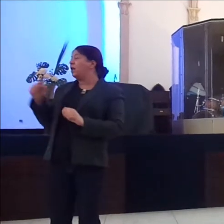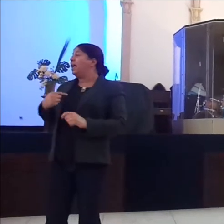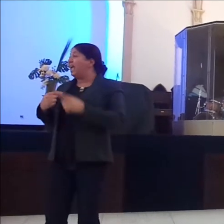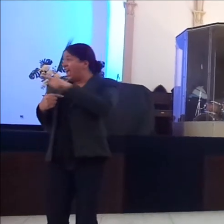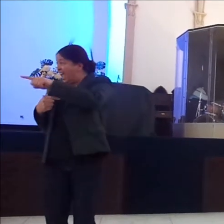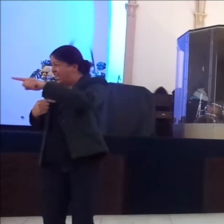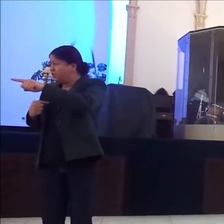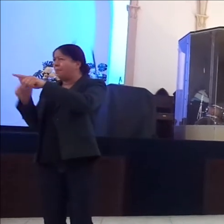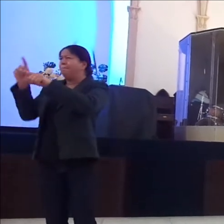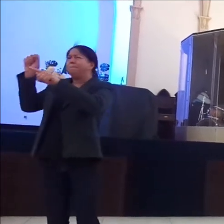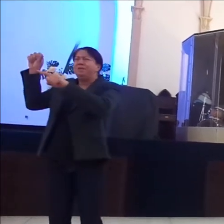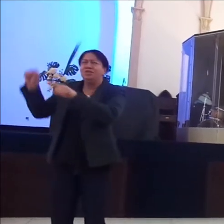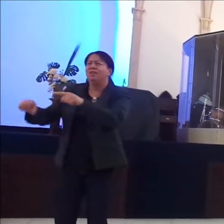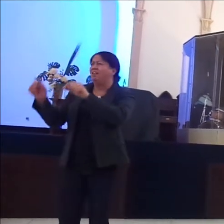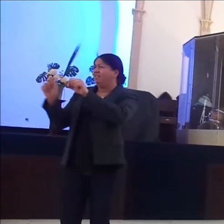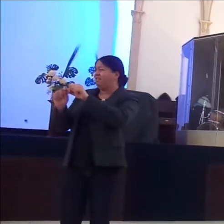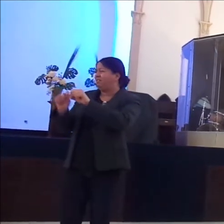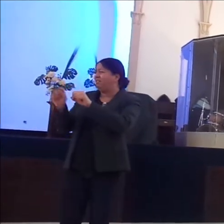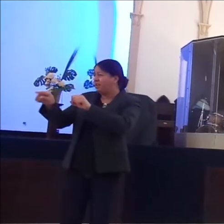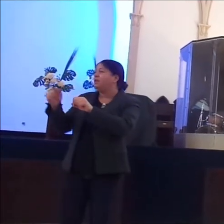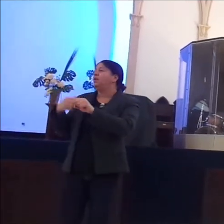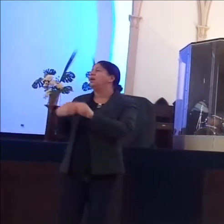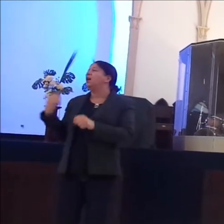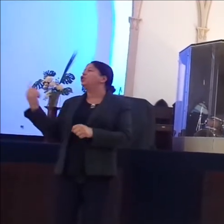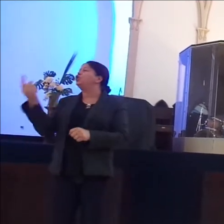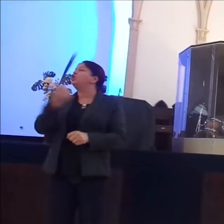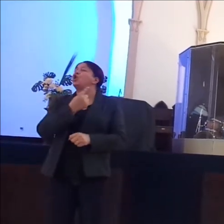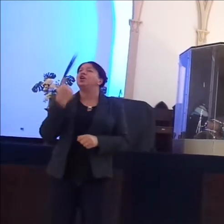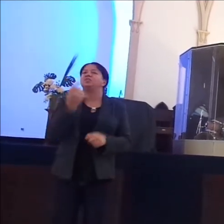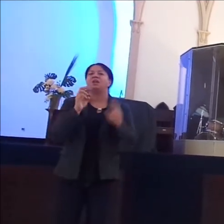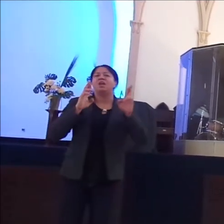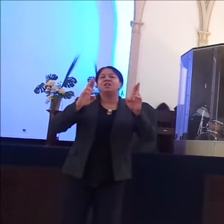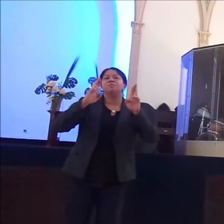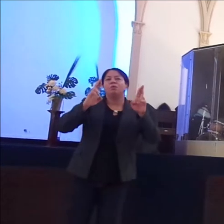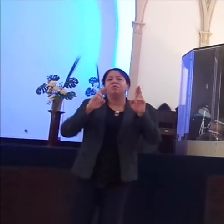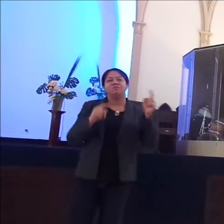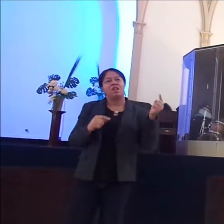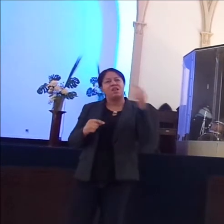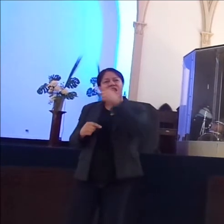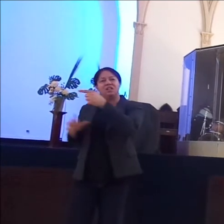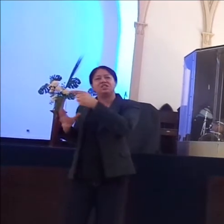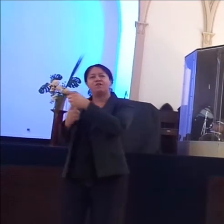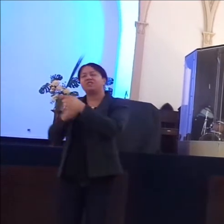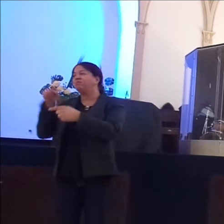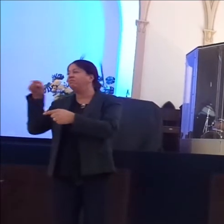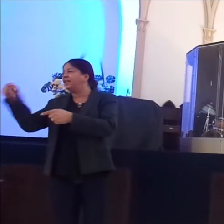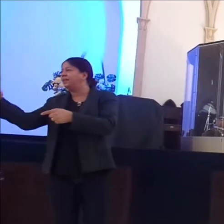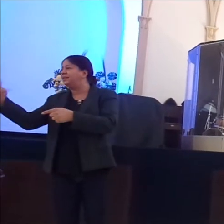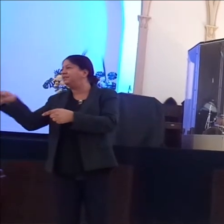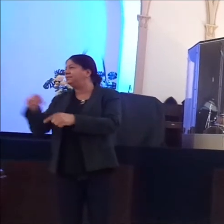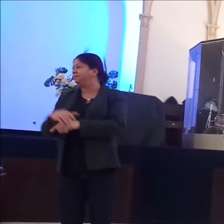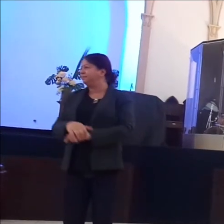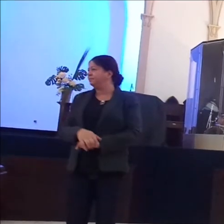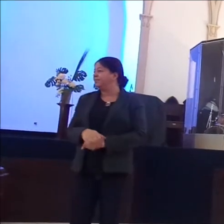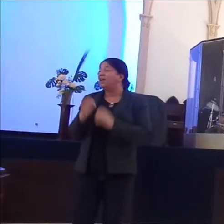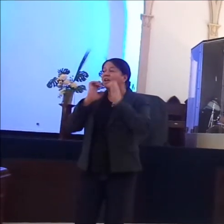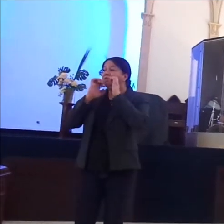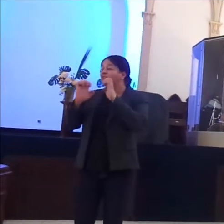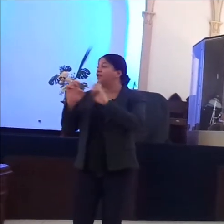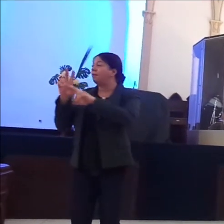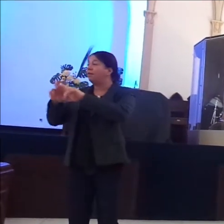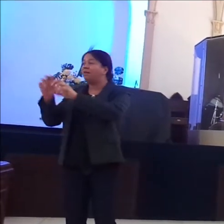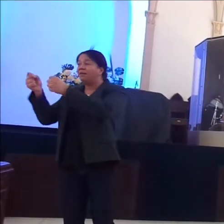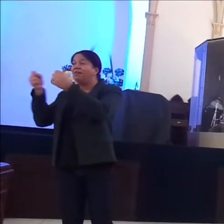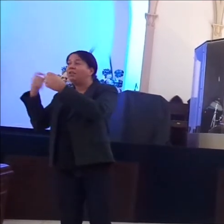que a pessoa tenha feito, é nossa tarefa buscar a redenção dela. Evangelizar no